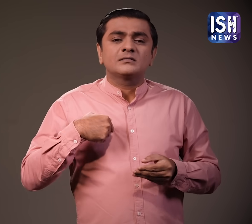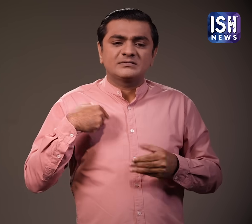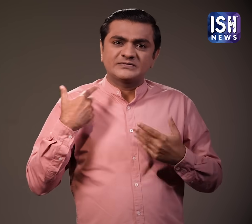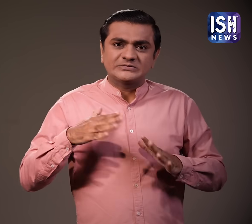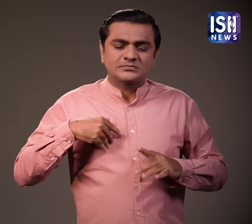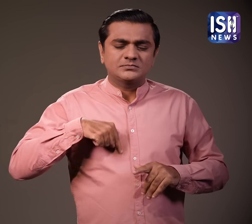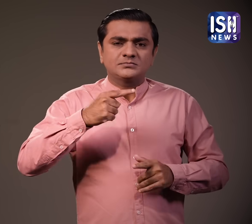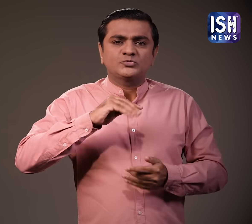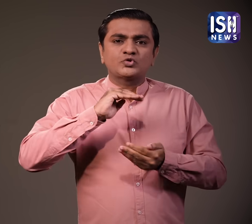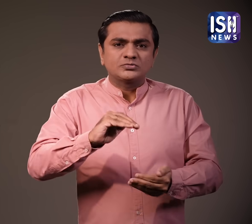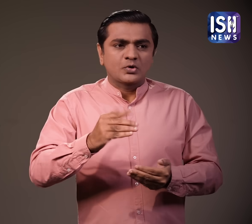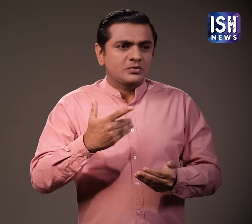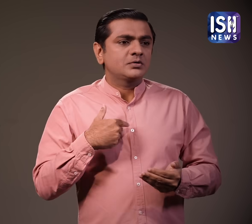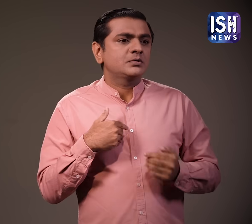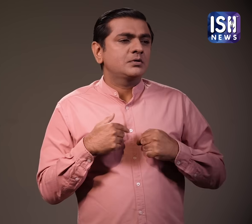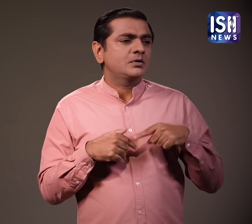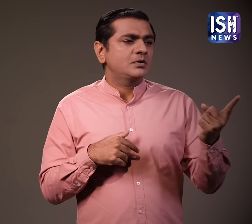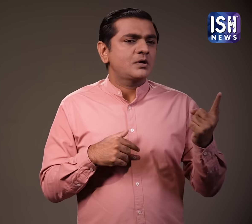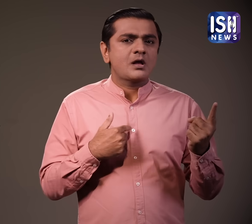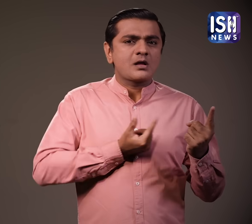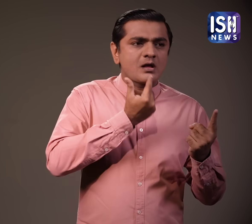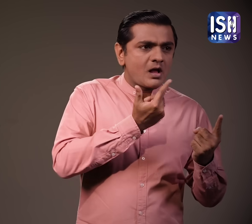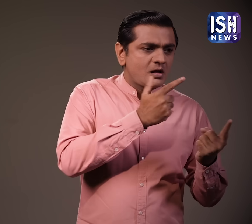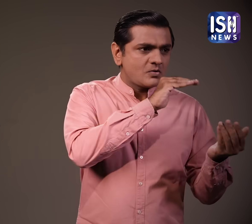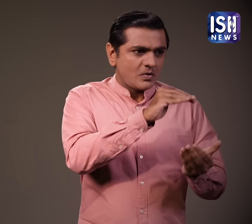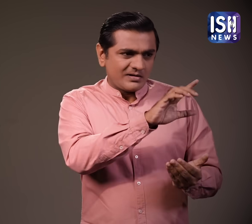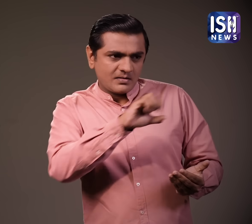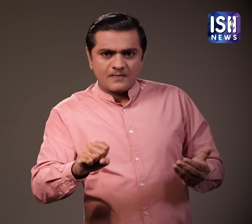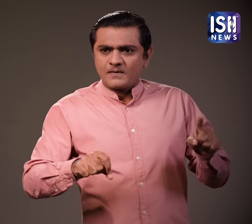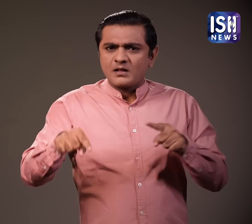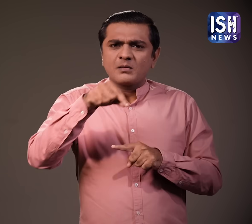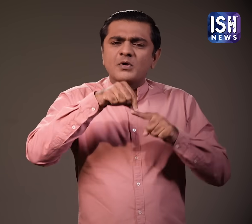योग्यता को महत्वा देते हैं और ना ही देश के विकास को